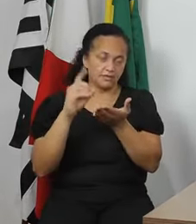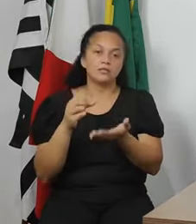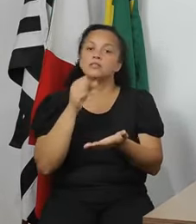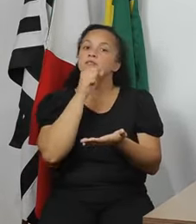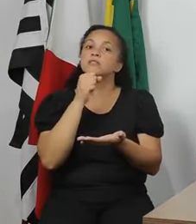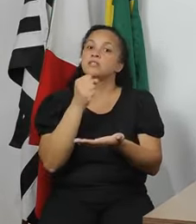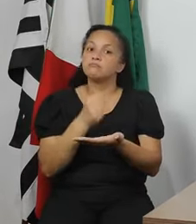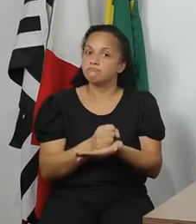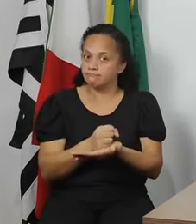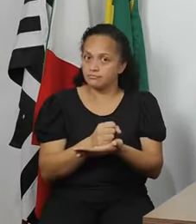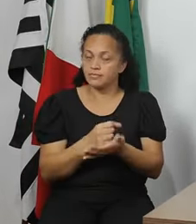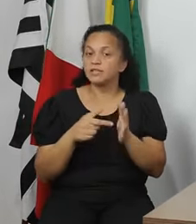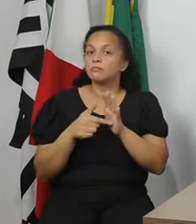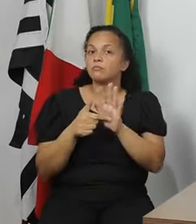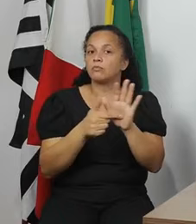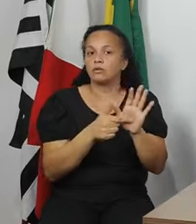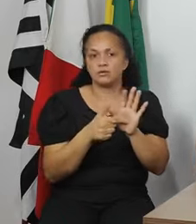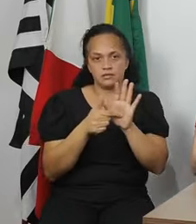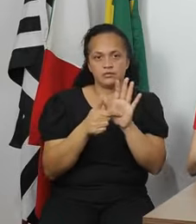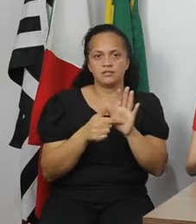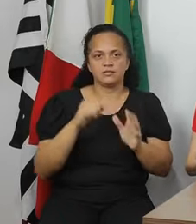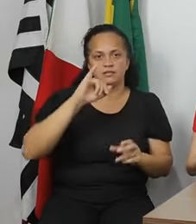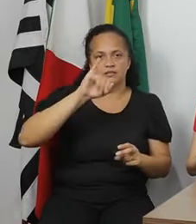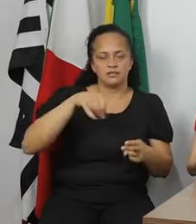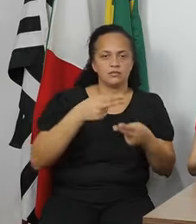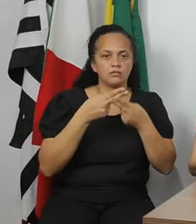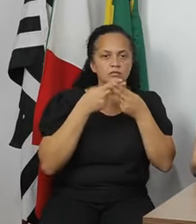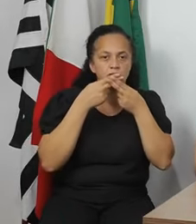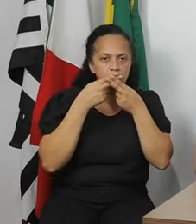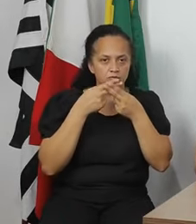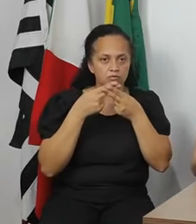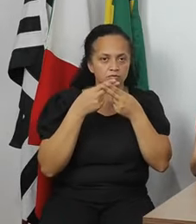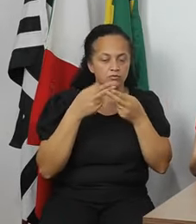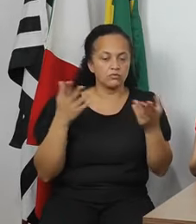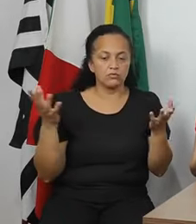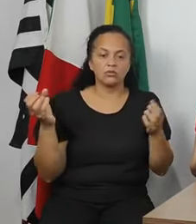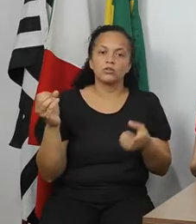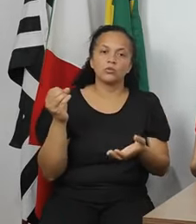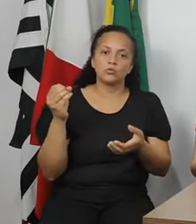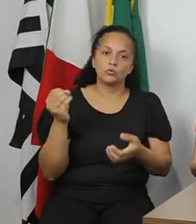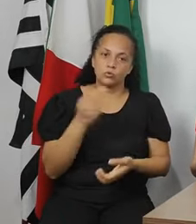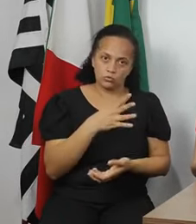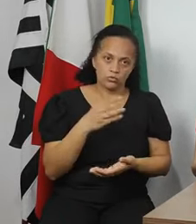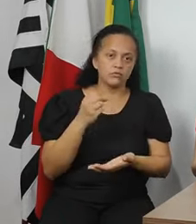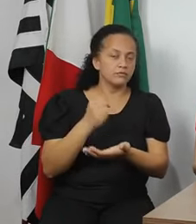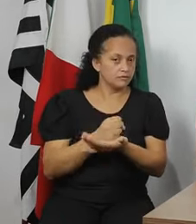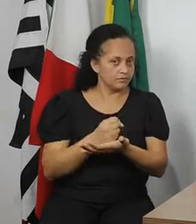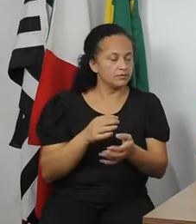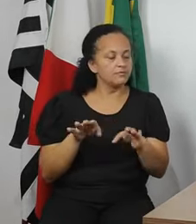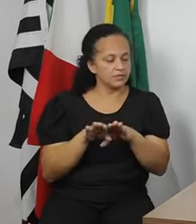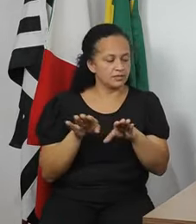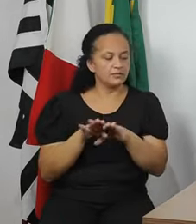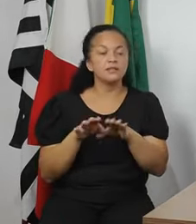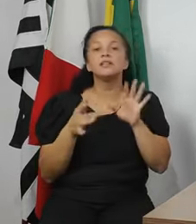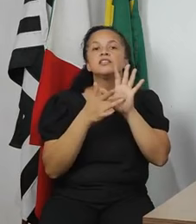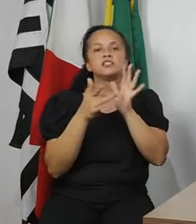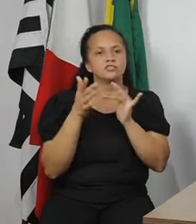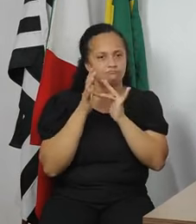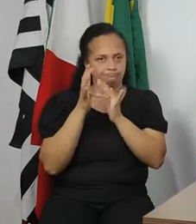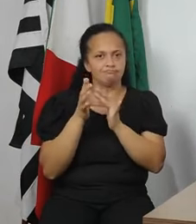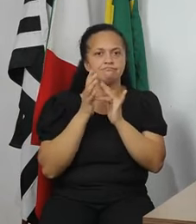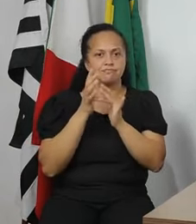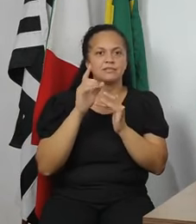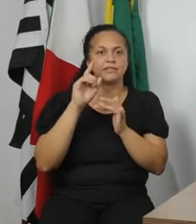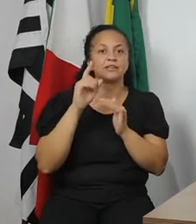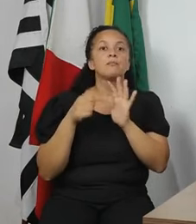Testamento, mas o jejum é algo super atual. A gente fala no Novo Testamento também. Jesus é a prova viva do Novo